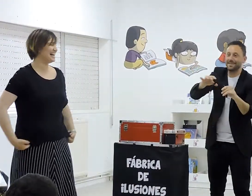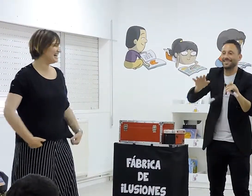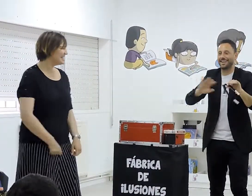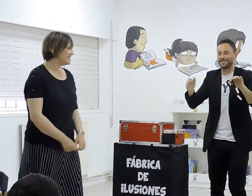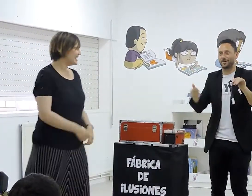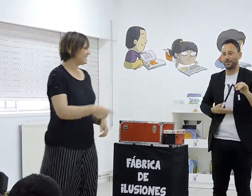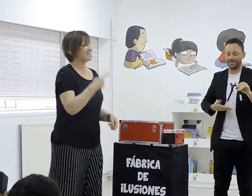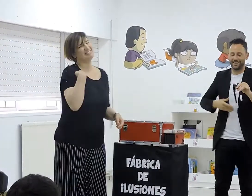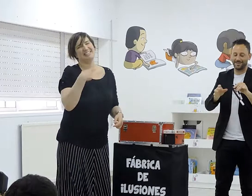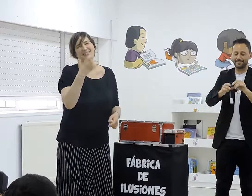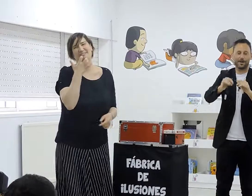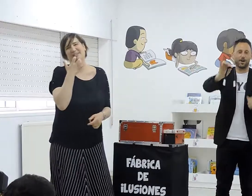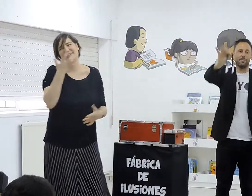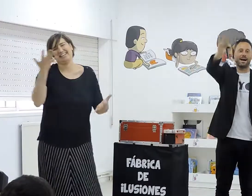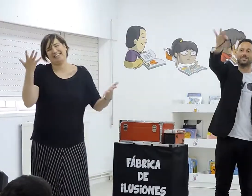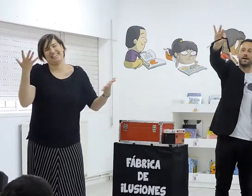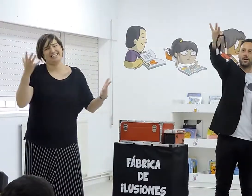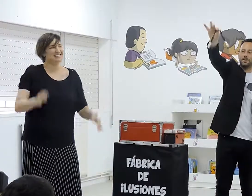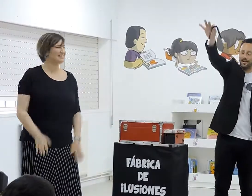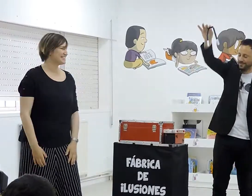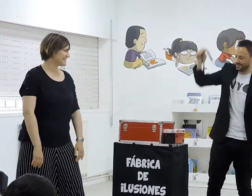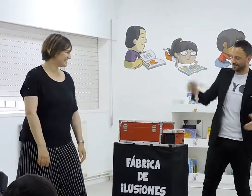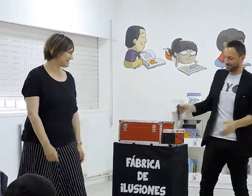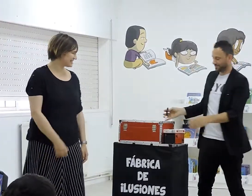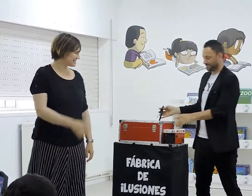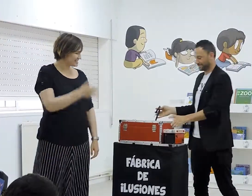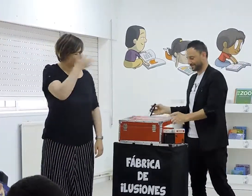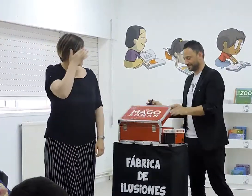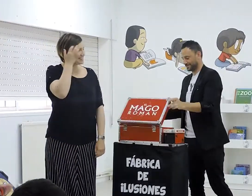¿Qué te decía? La broma.